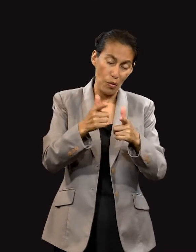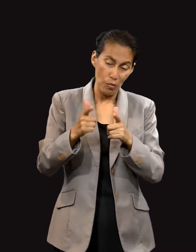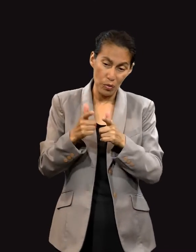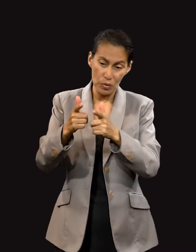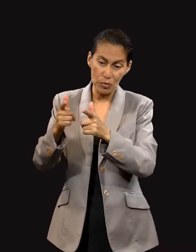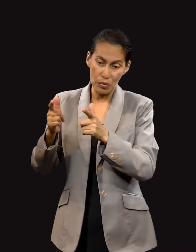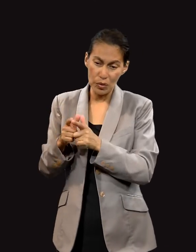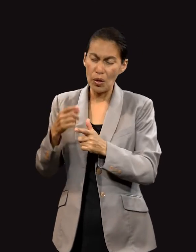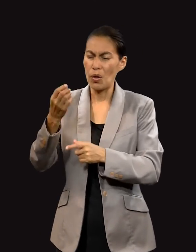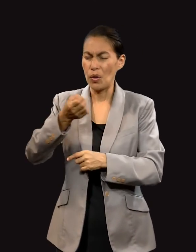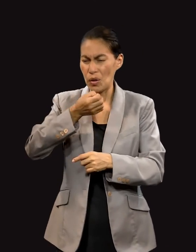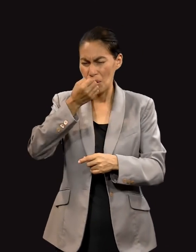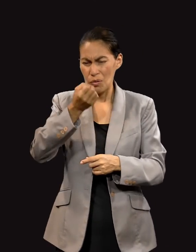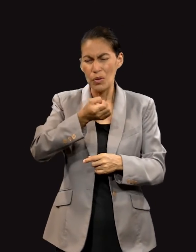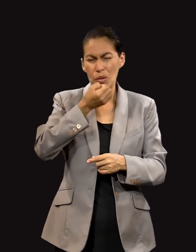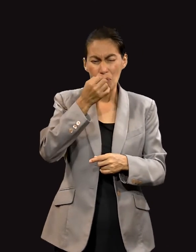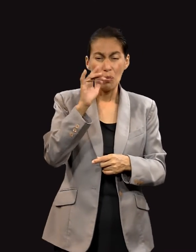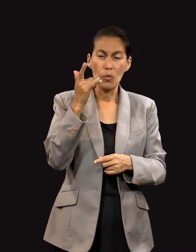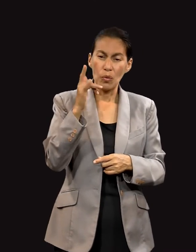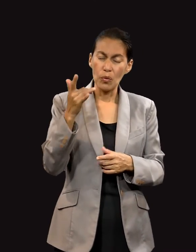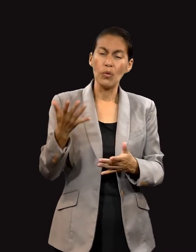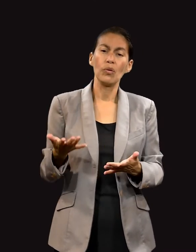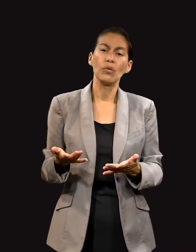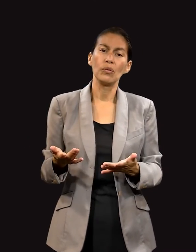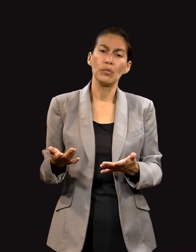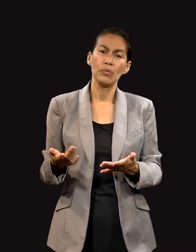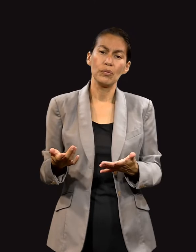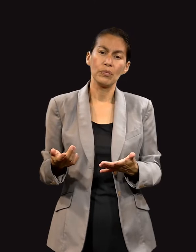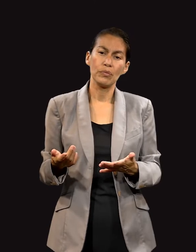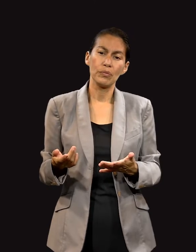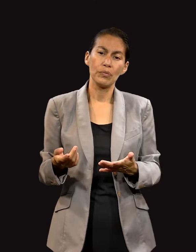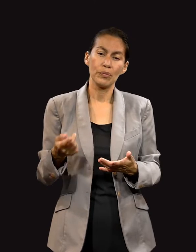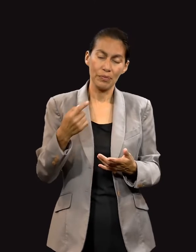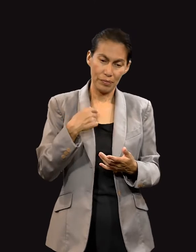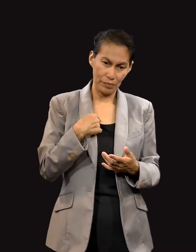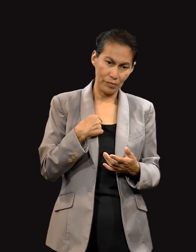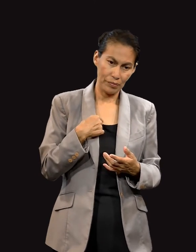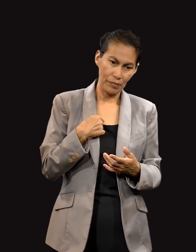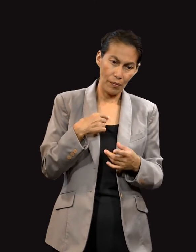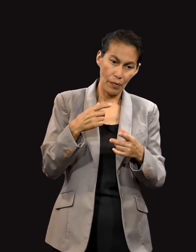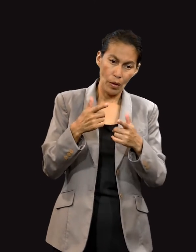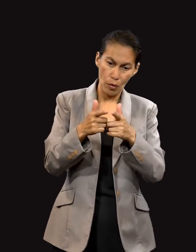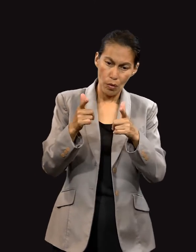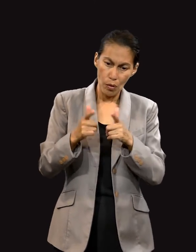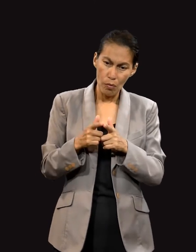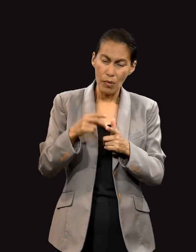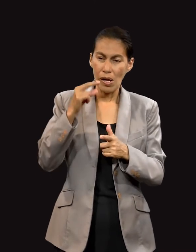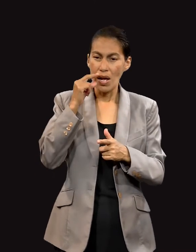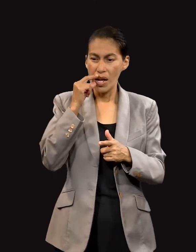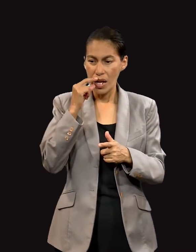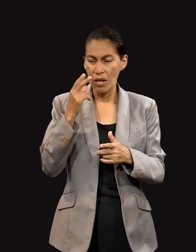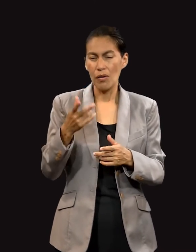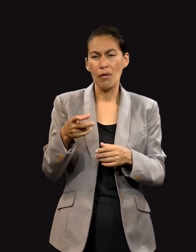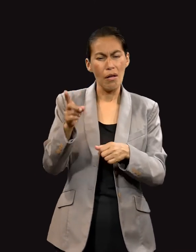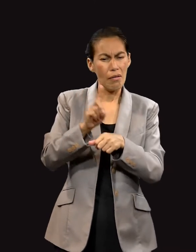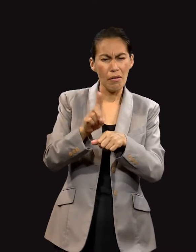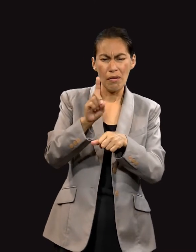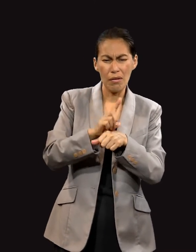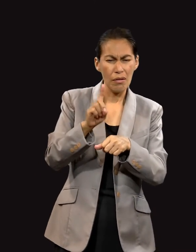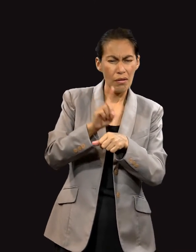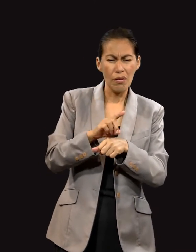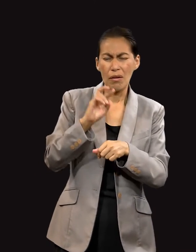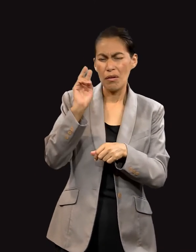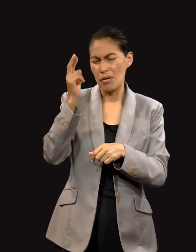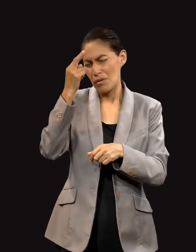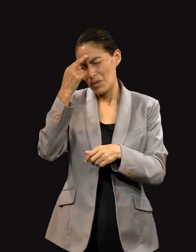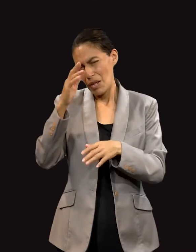ahí estuvimos asistiendo en todos, estuvimos orando por julio. Estoy en un grupo en Monclova también, que todos